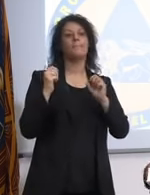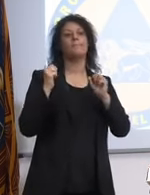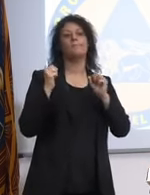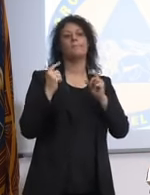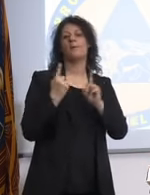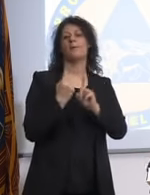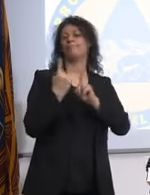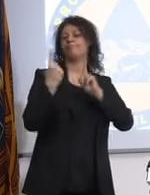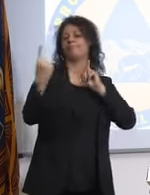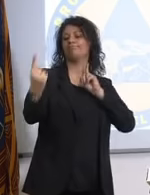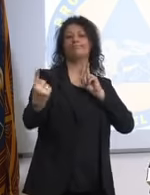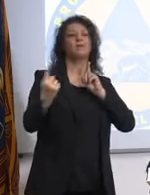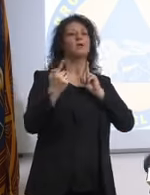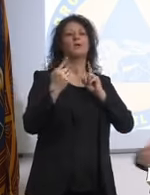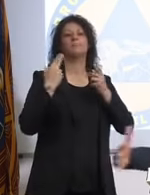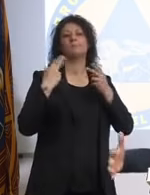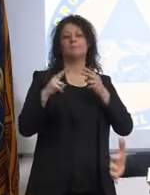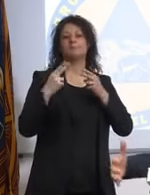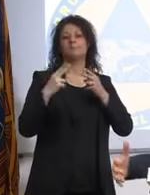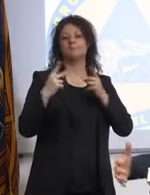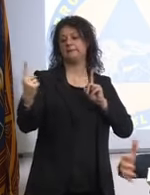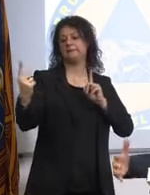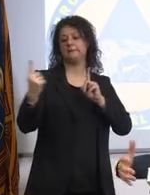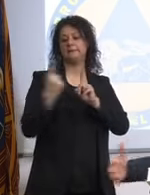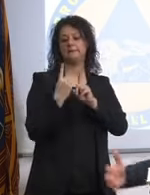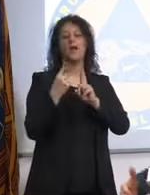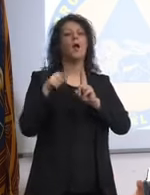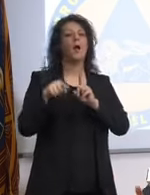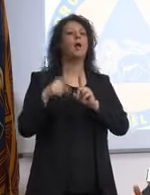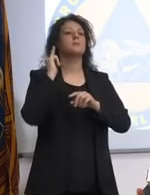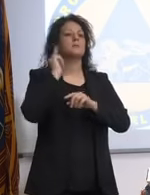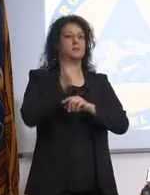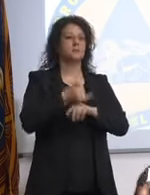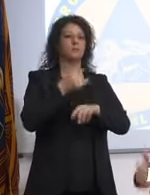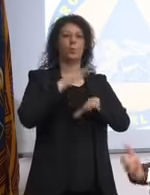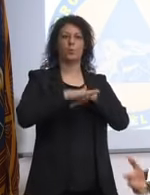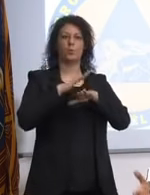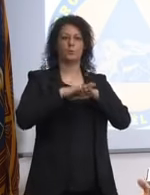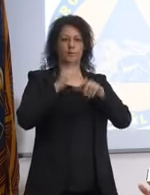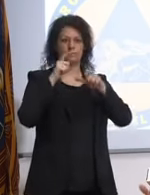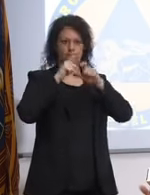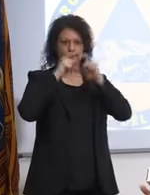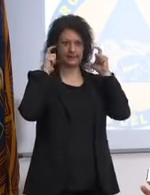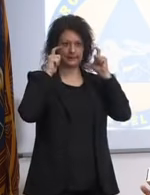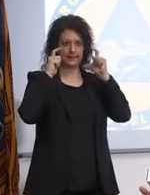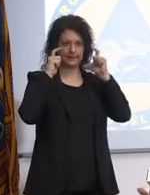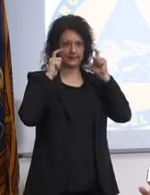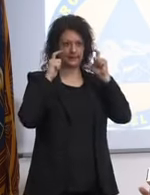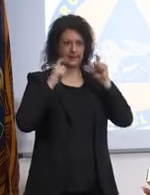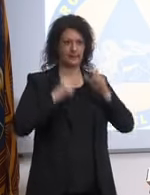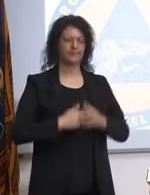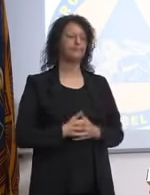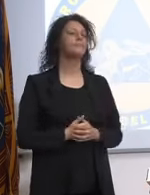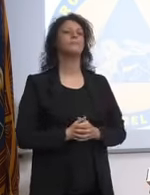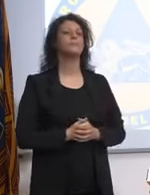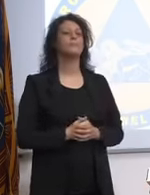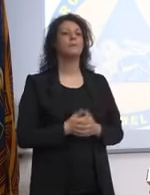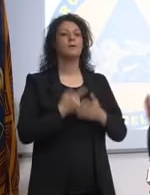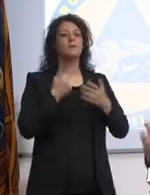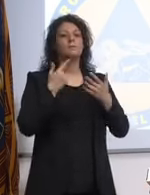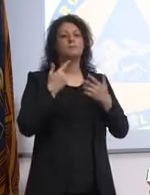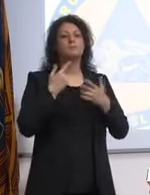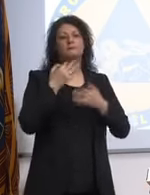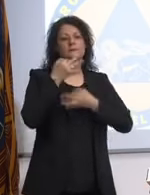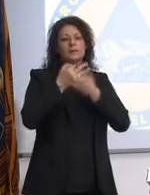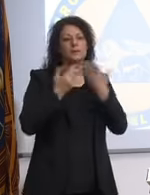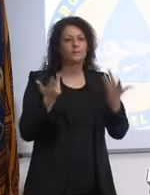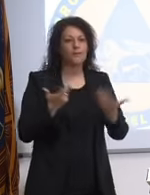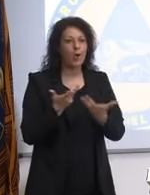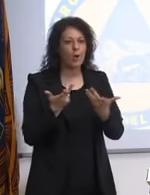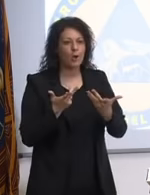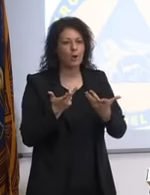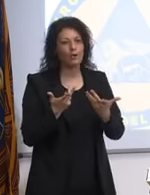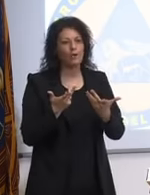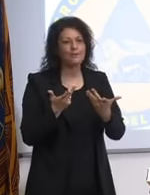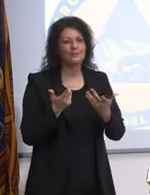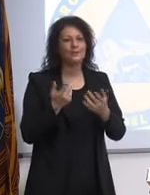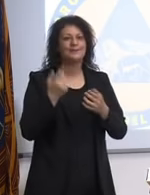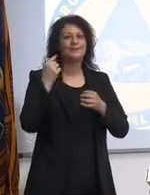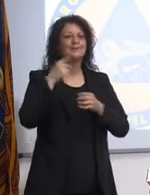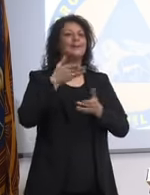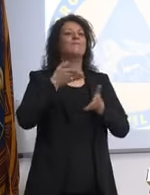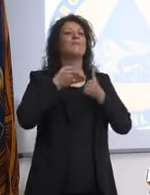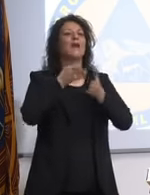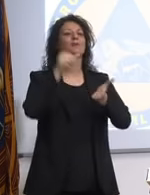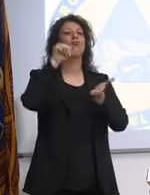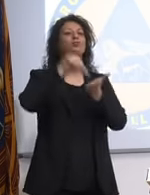almeno al di sopra di un metro di distanza da un'altra persona. Il che vuol dire che se tu cammini per i